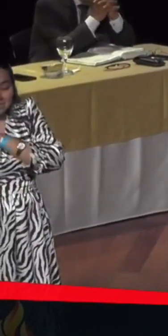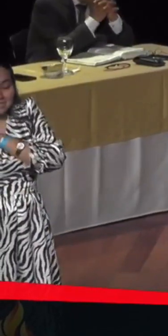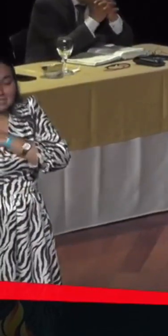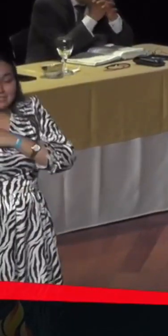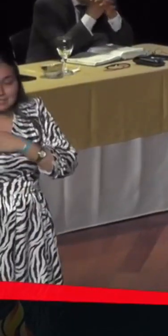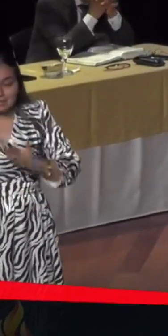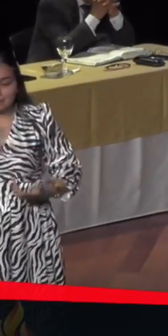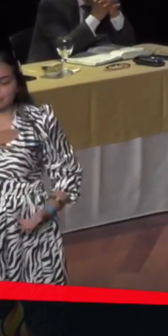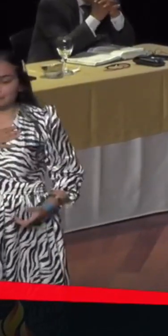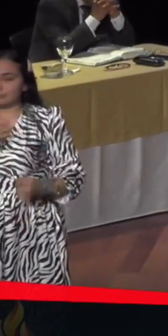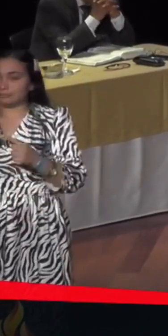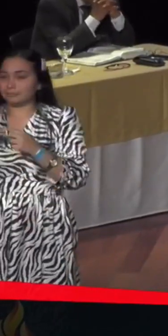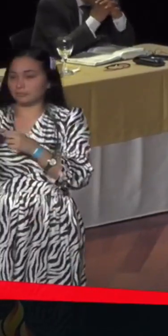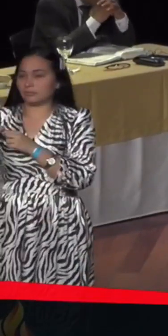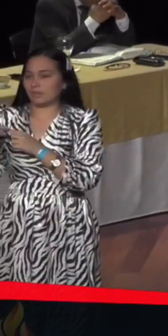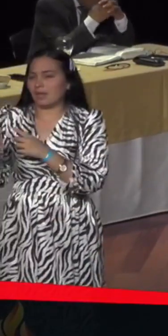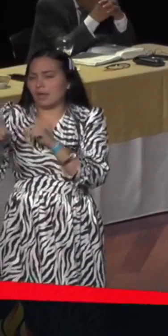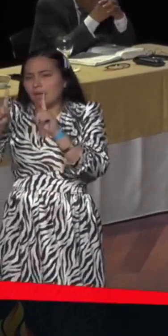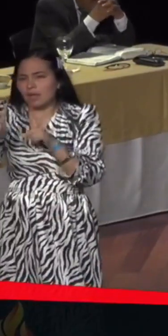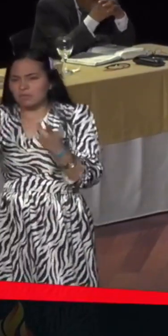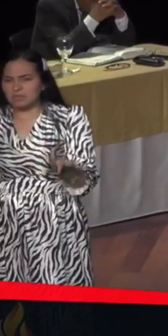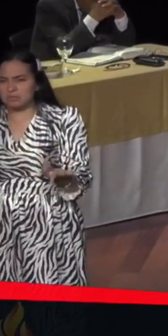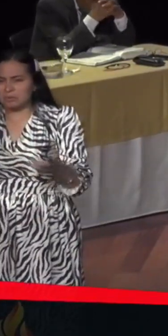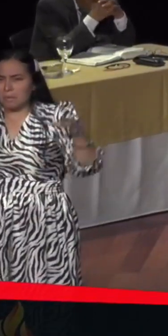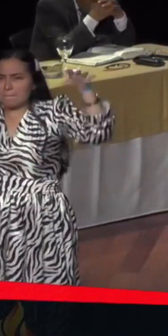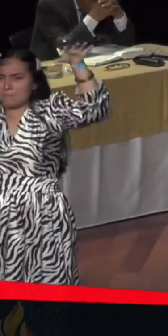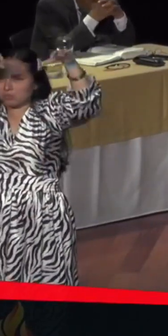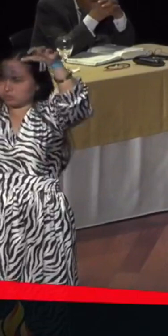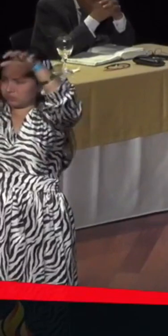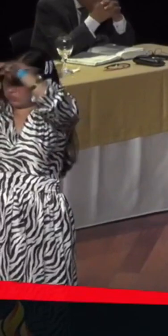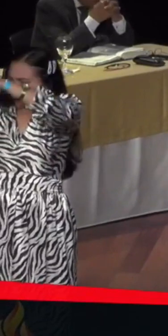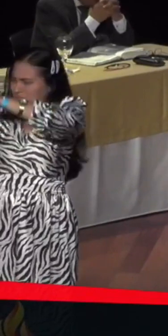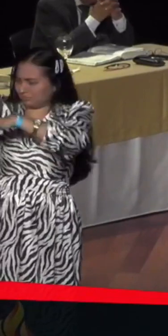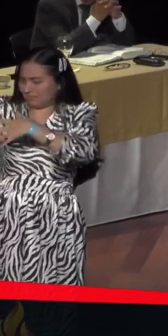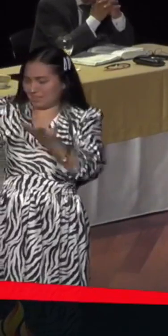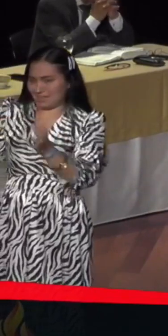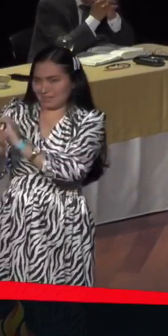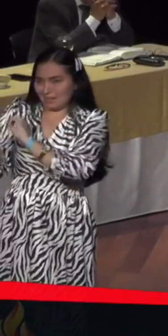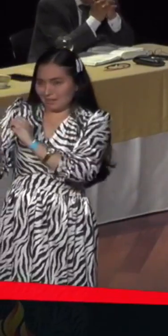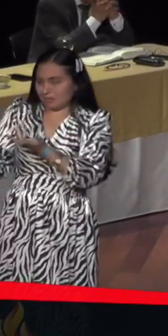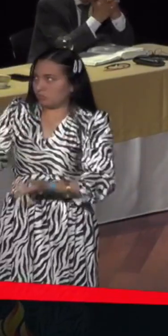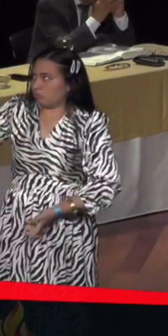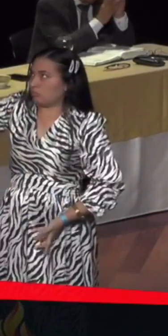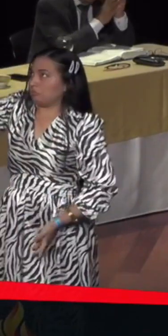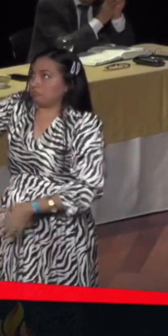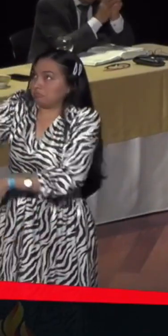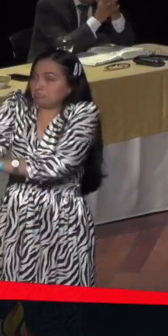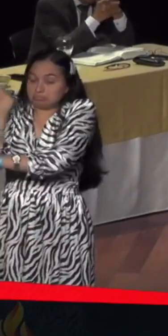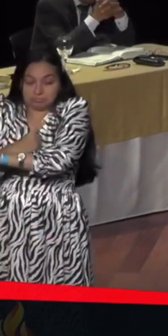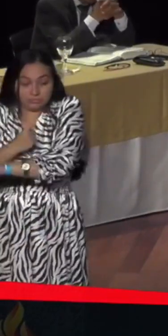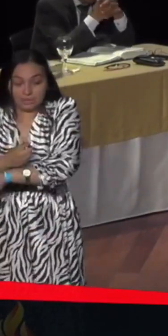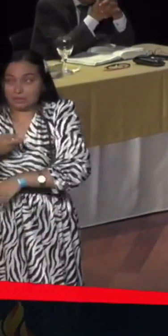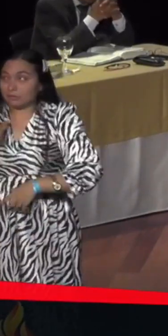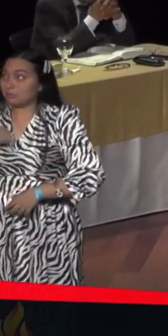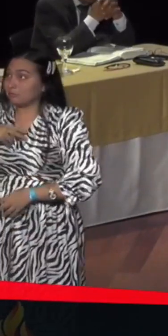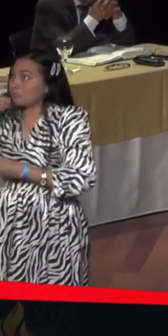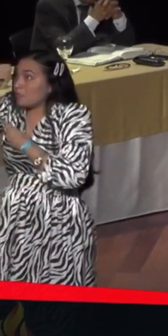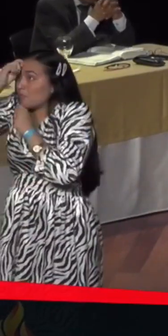Pero si no ha llovido, Dios dice que hagamos un arca y la vamos a